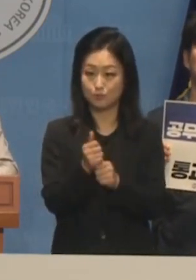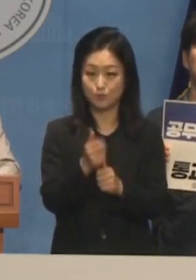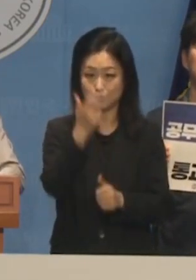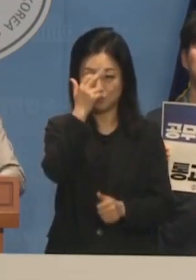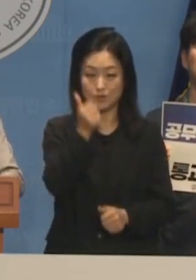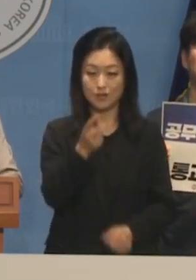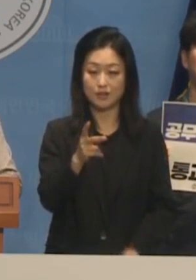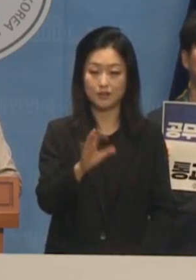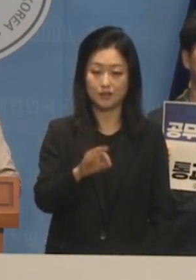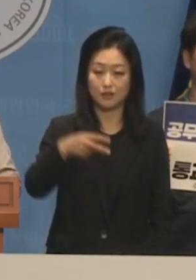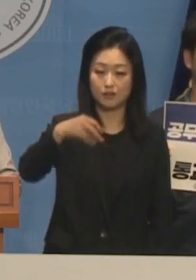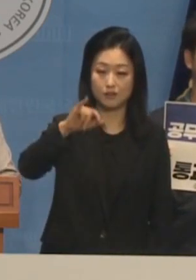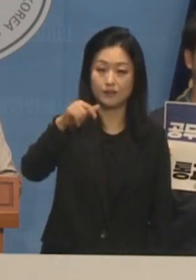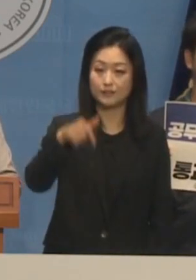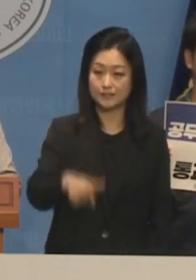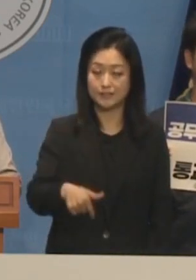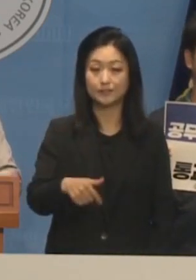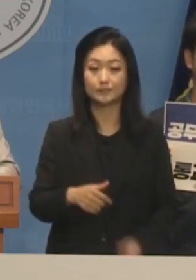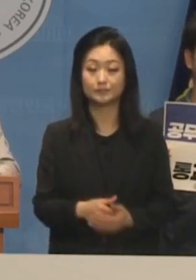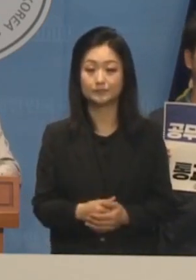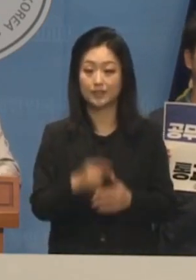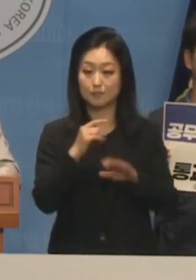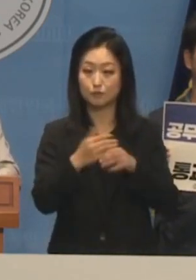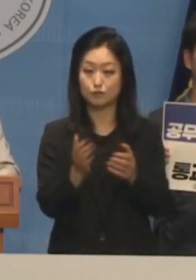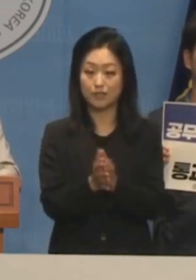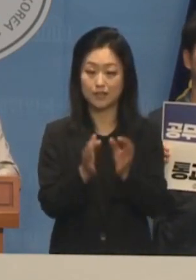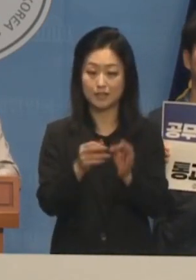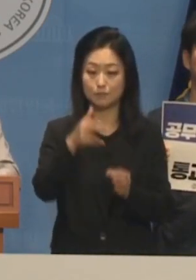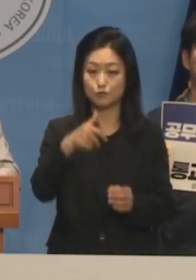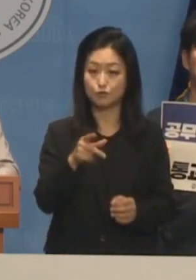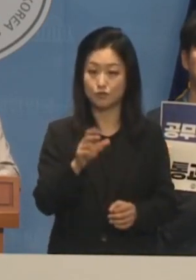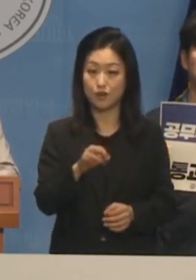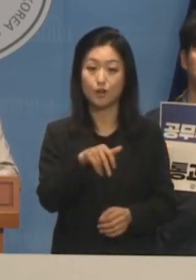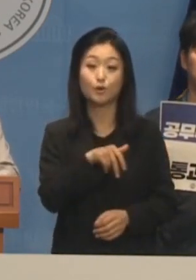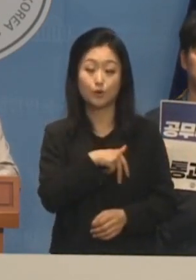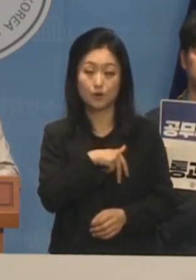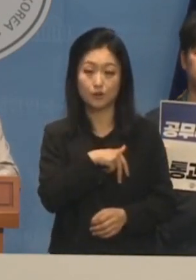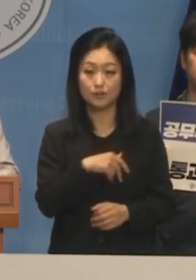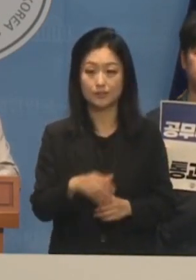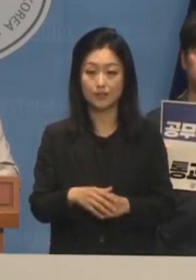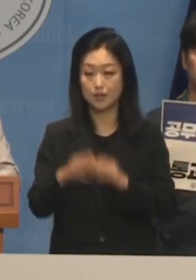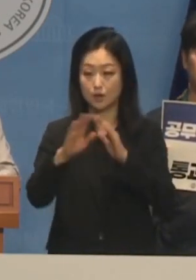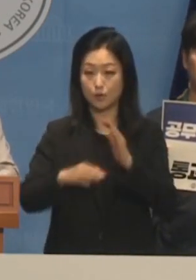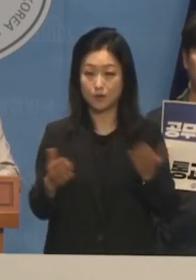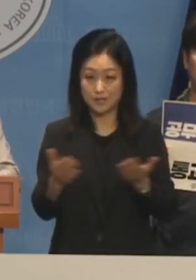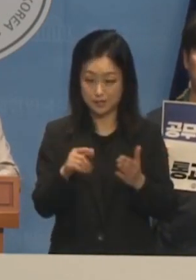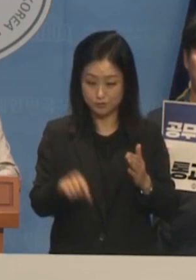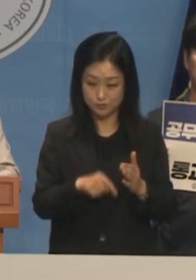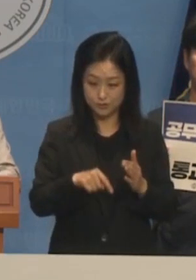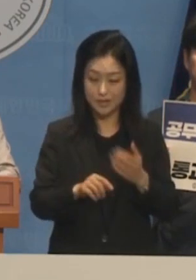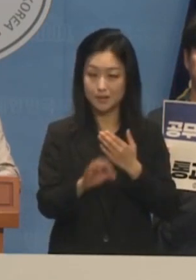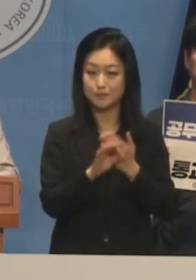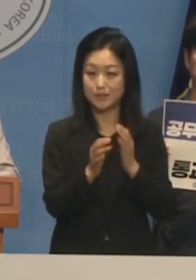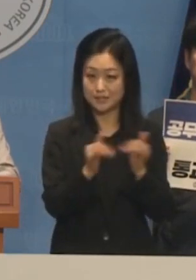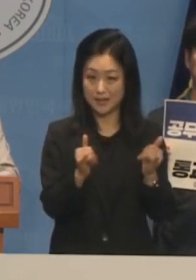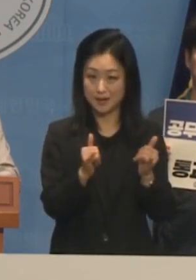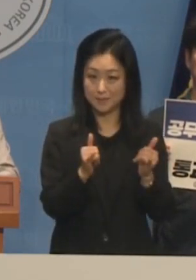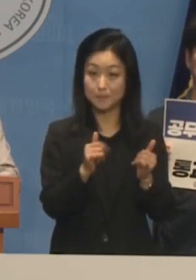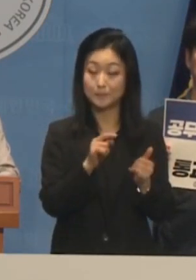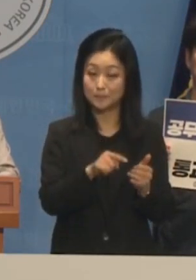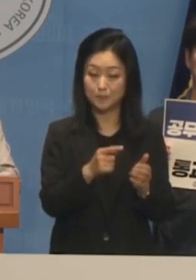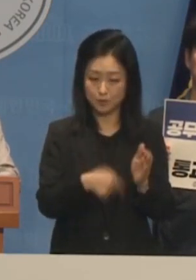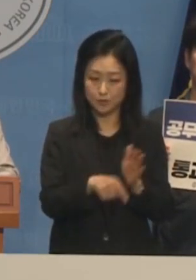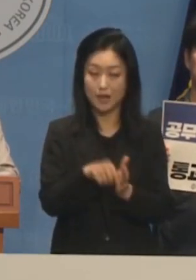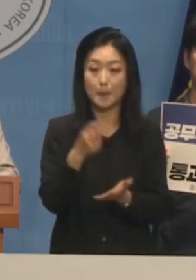최영식입니다. 더불어민주당 김주영 의원의 공무직위원회 설치 운영에 관한 법률안